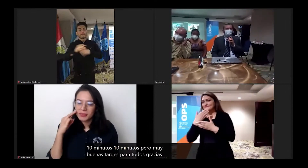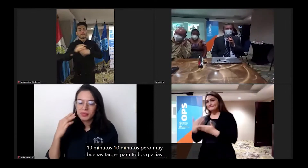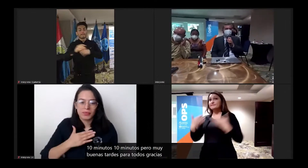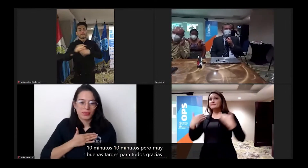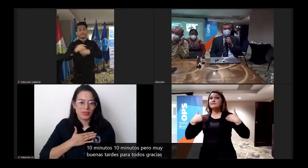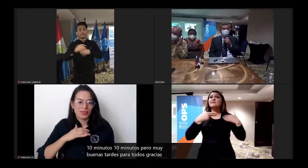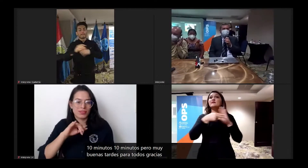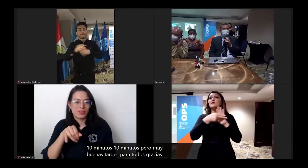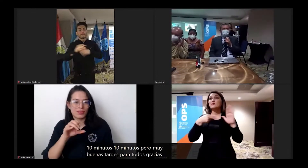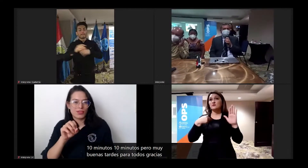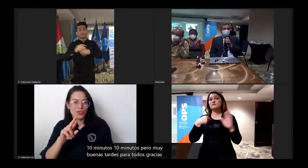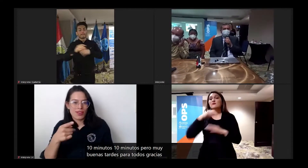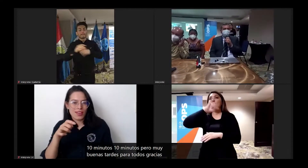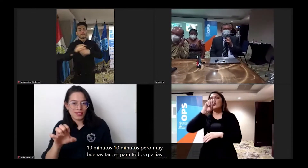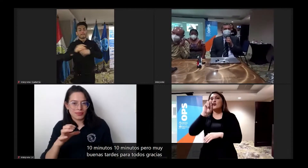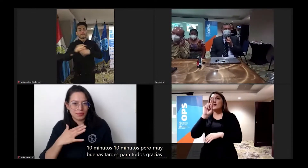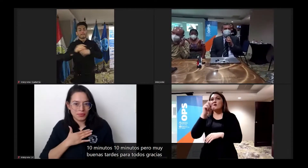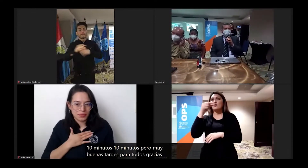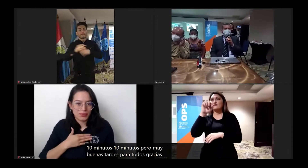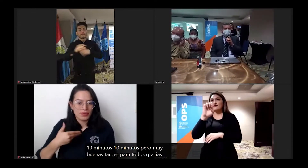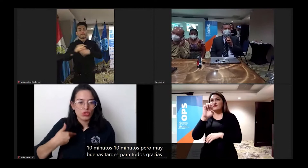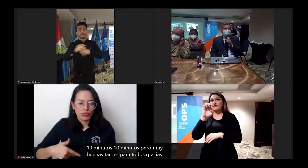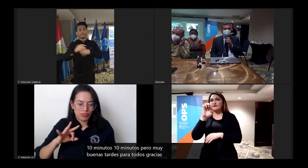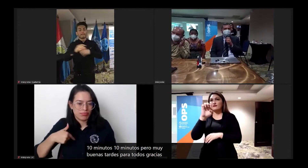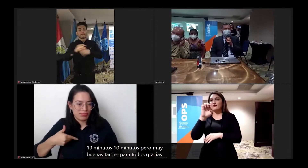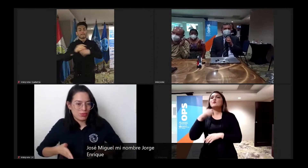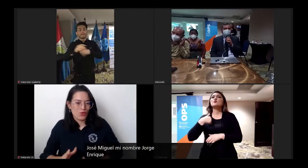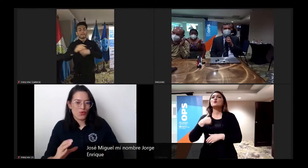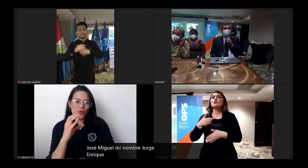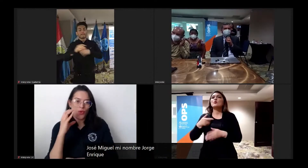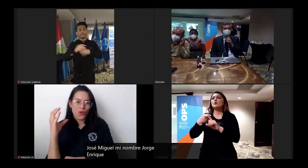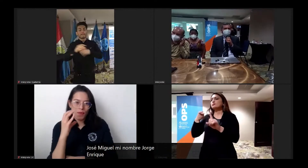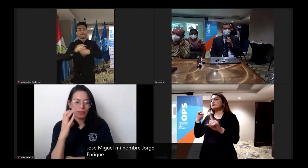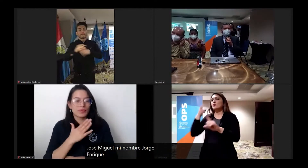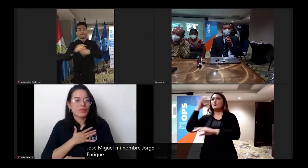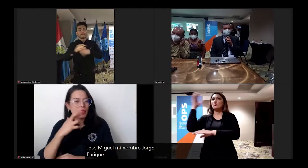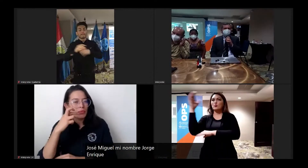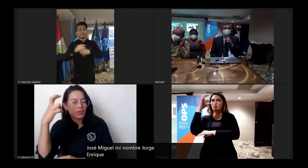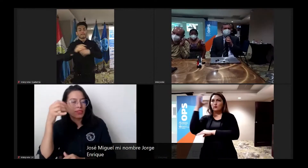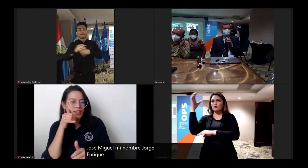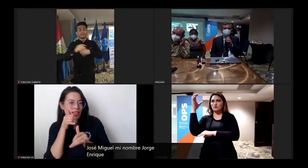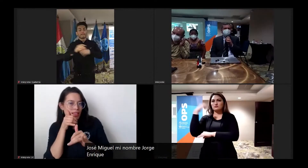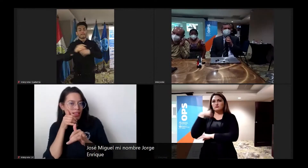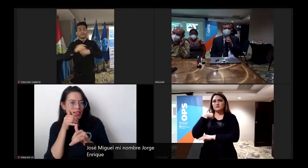Morales. Soy de Colombia, ingeniero de sistemas,